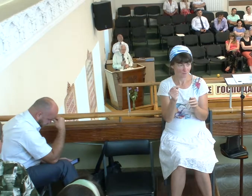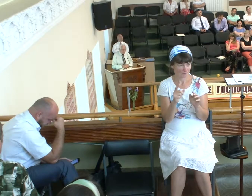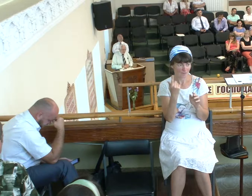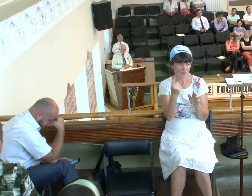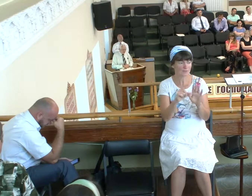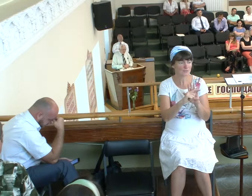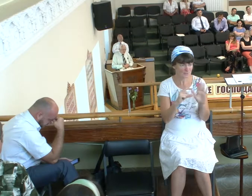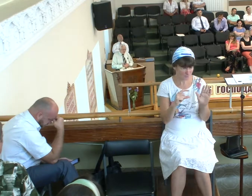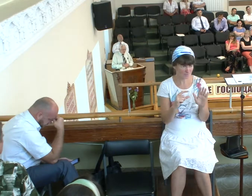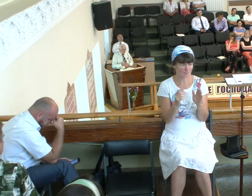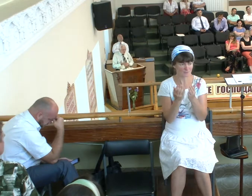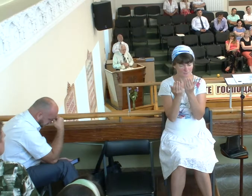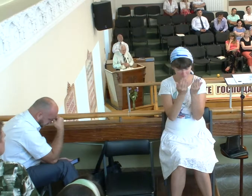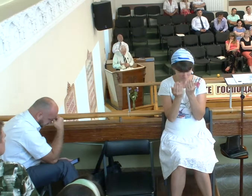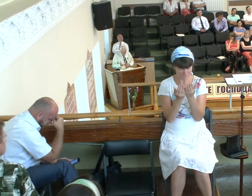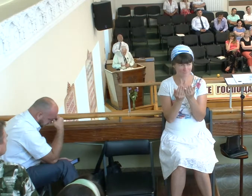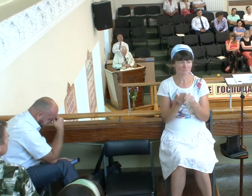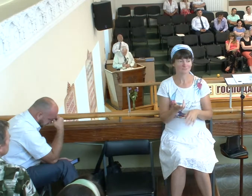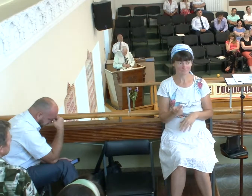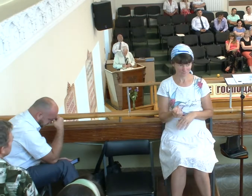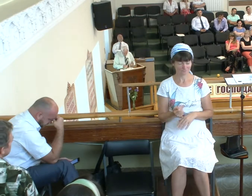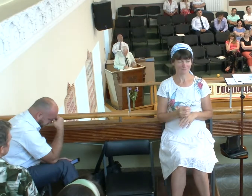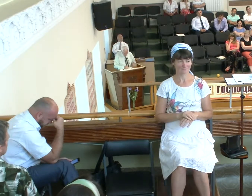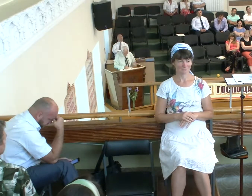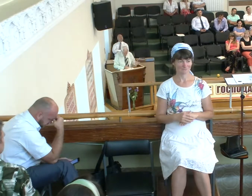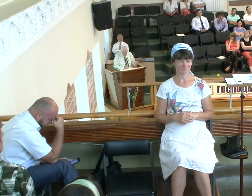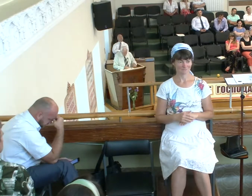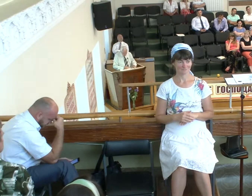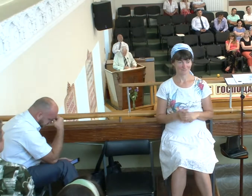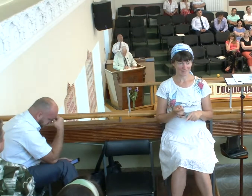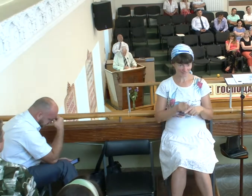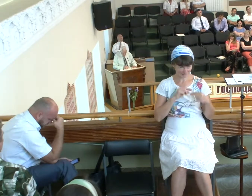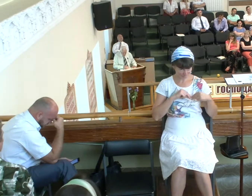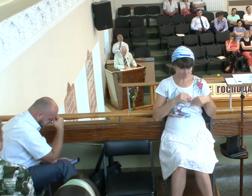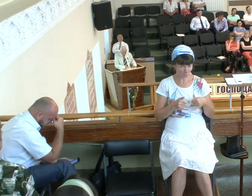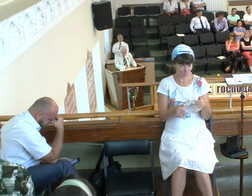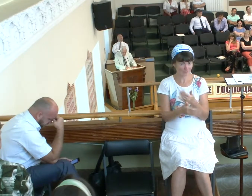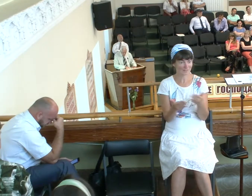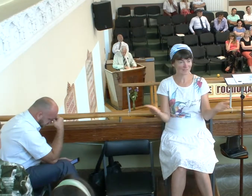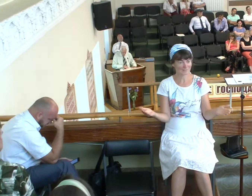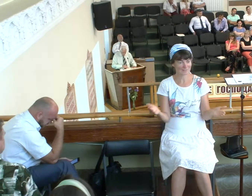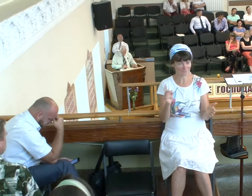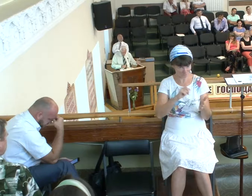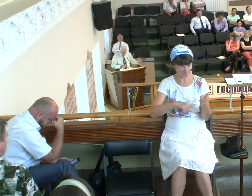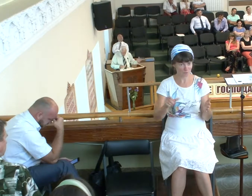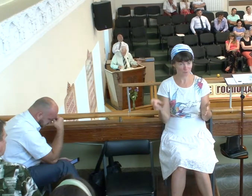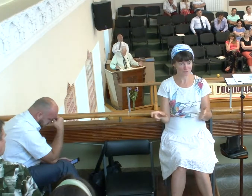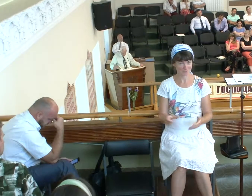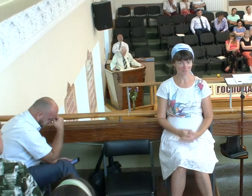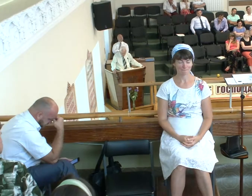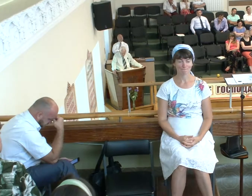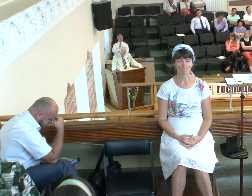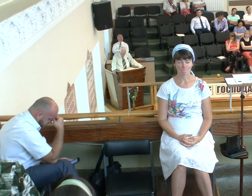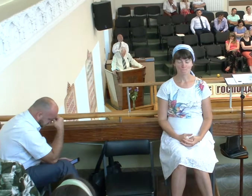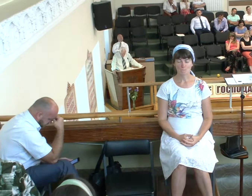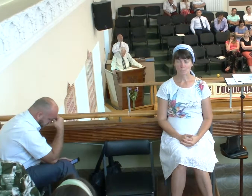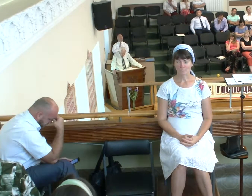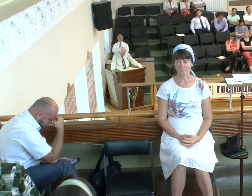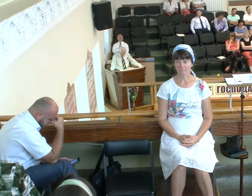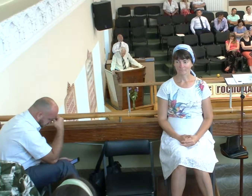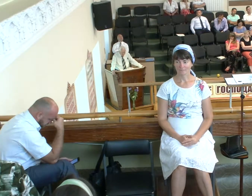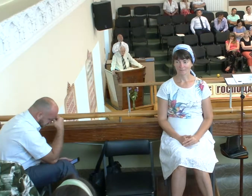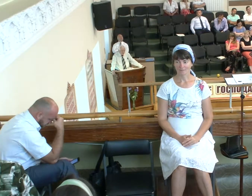Дьявол занят этим. Знаете, мне, я в четверг говорил о том, что наша